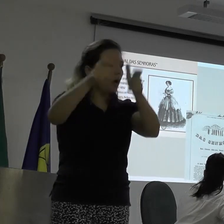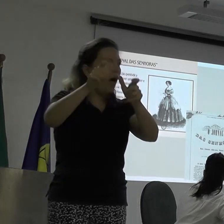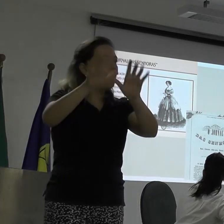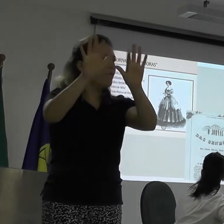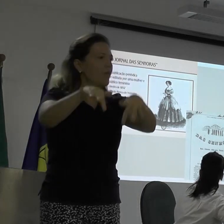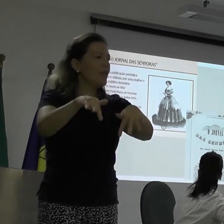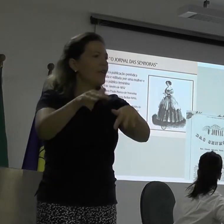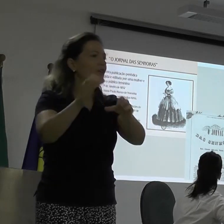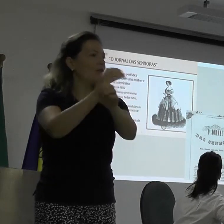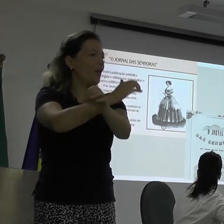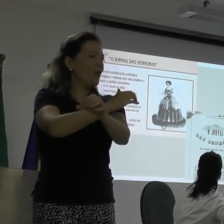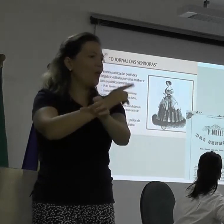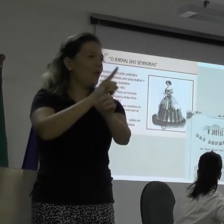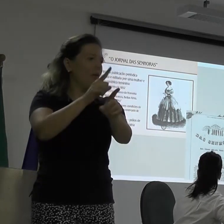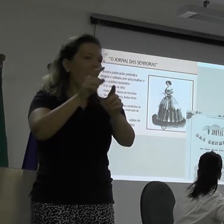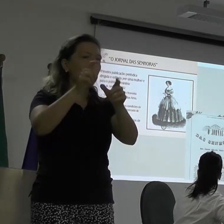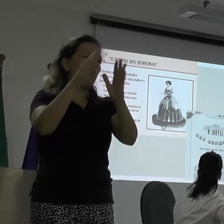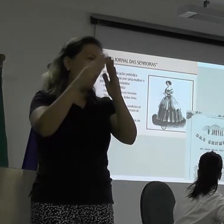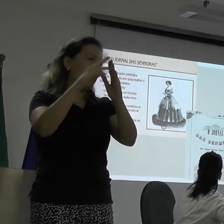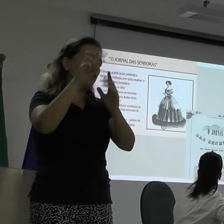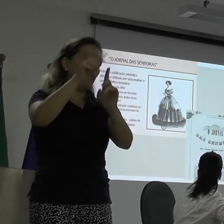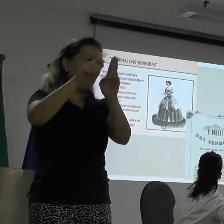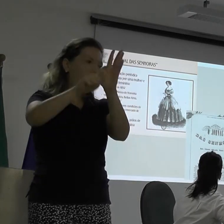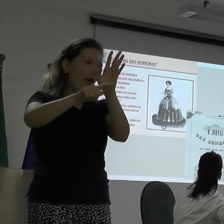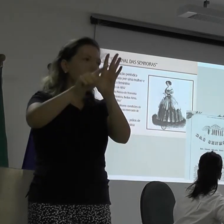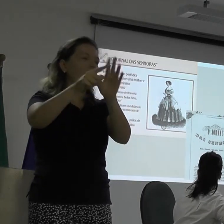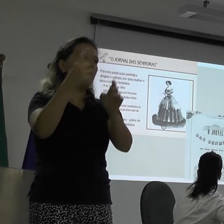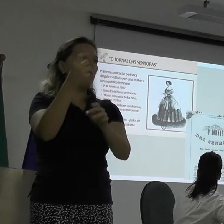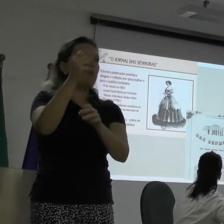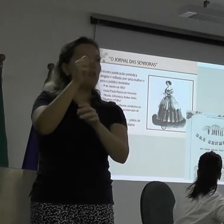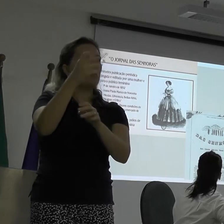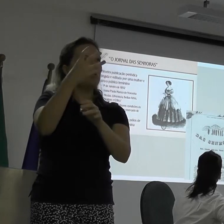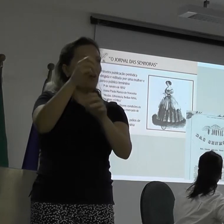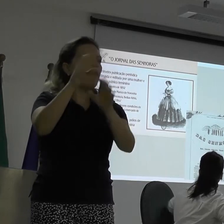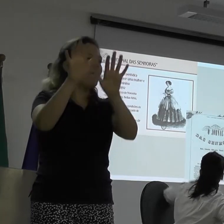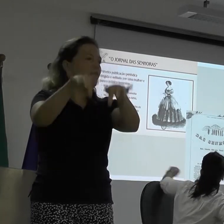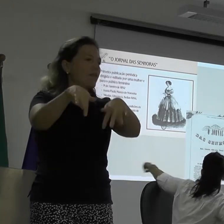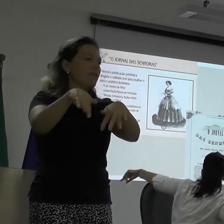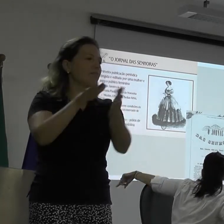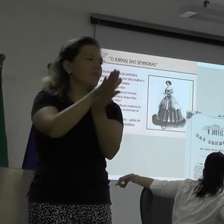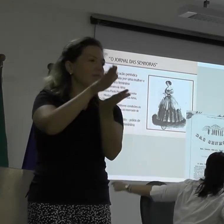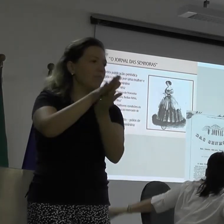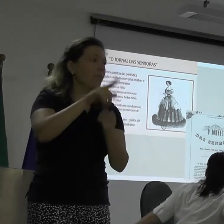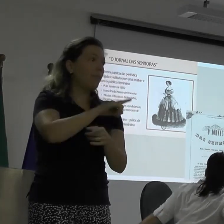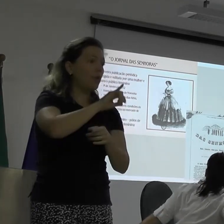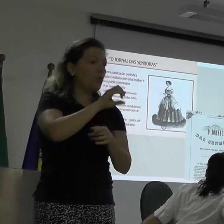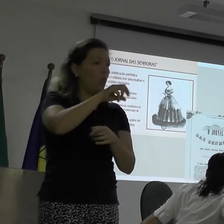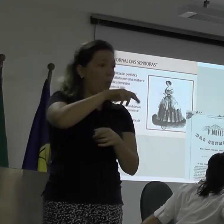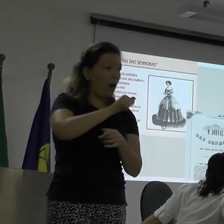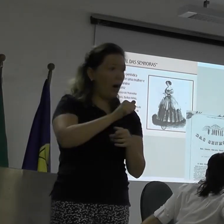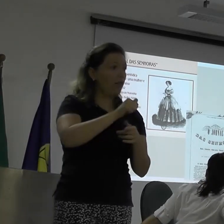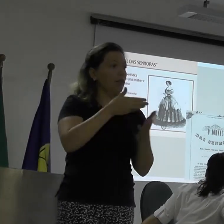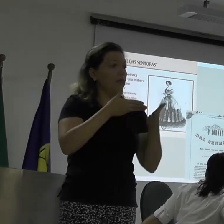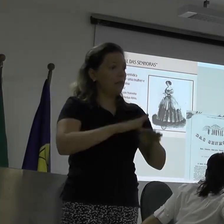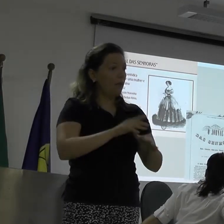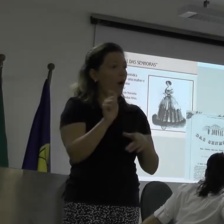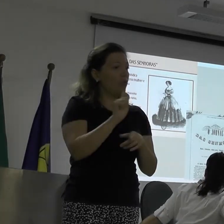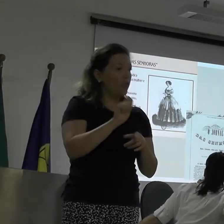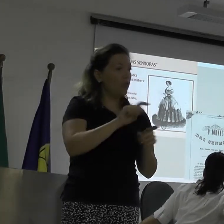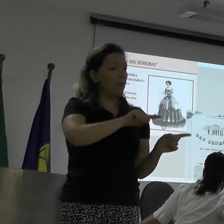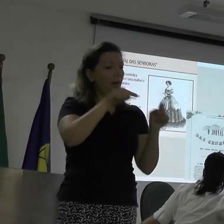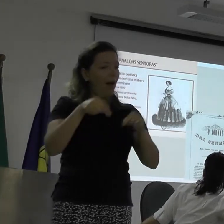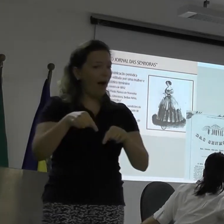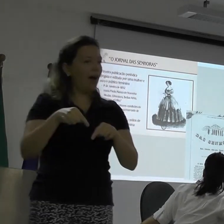5 meses no final do ano de 1849. Joana de Paula, nascida na Argentina e radicada no